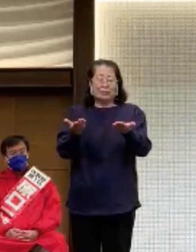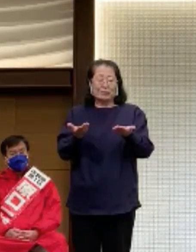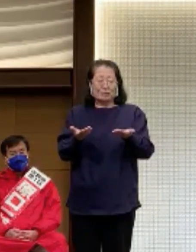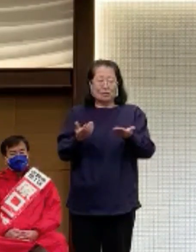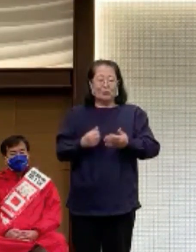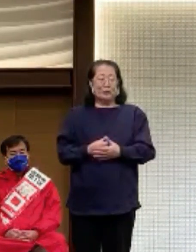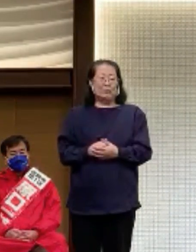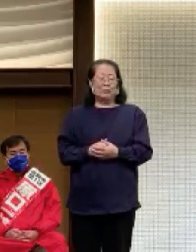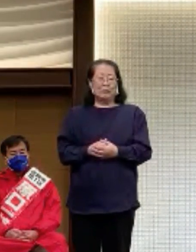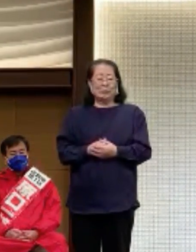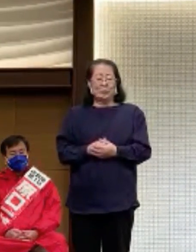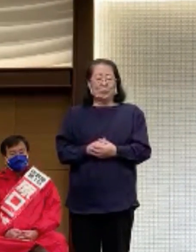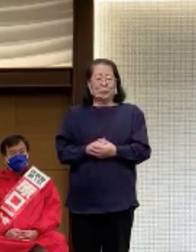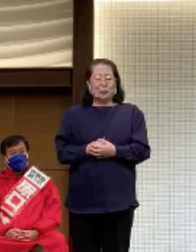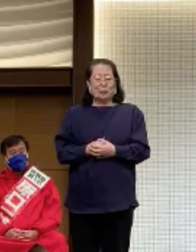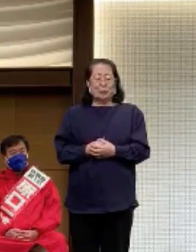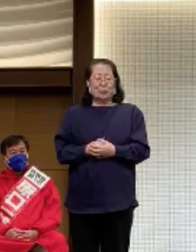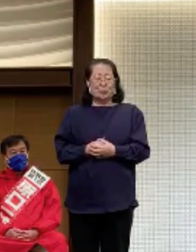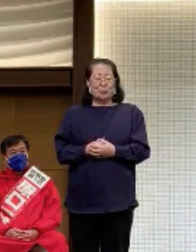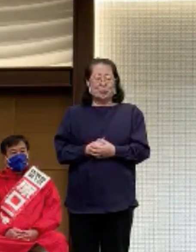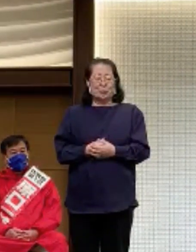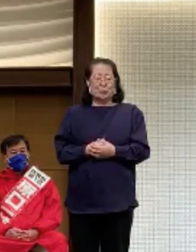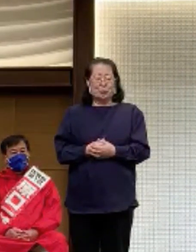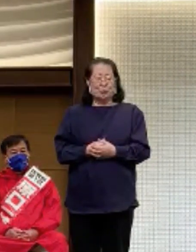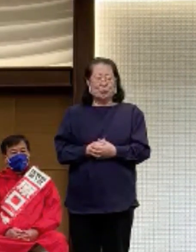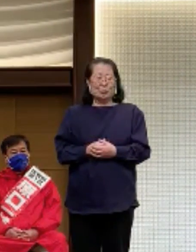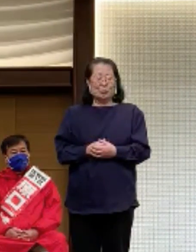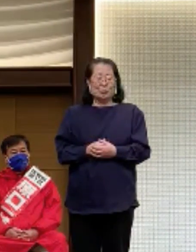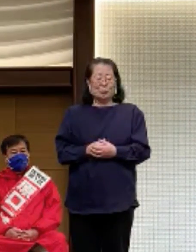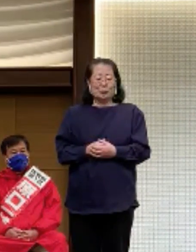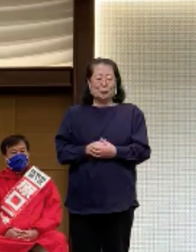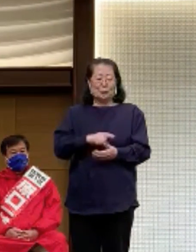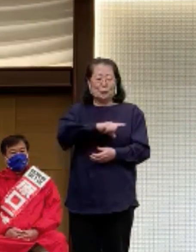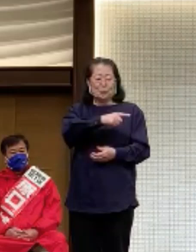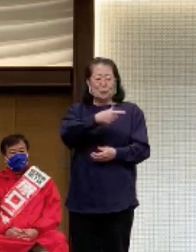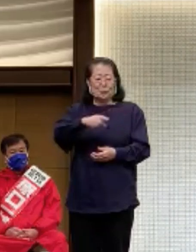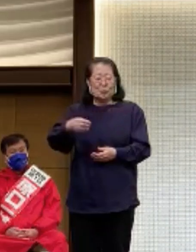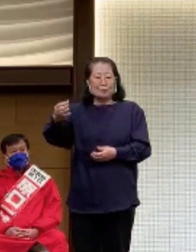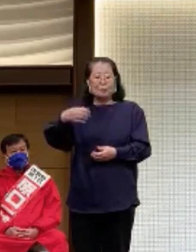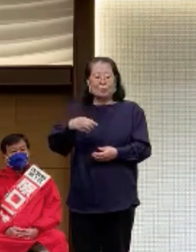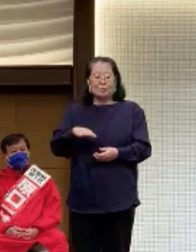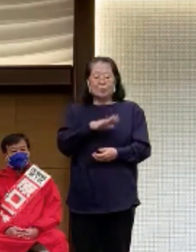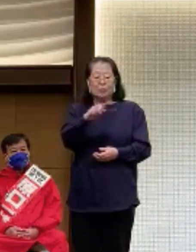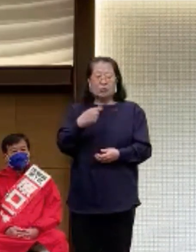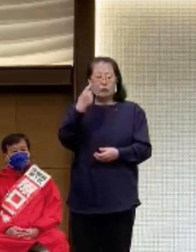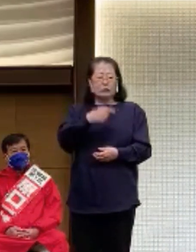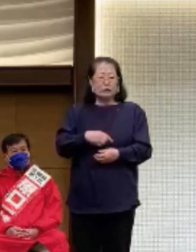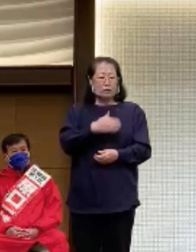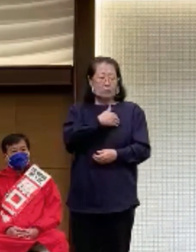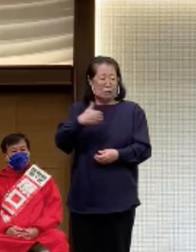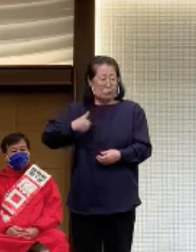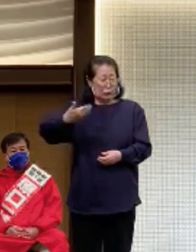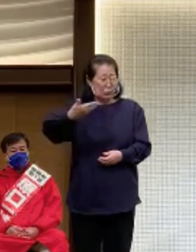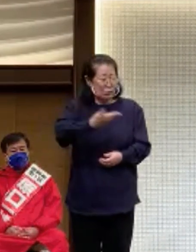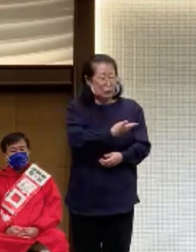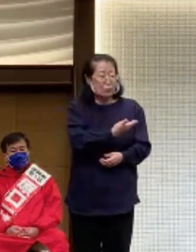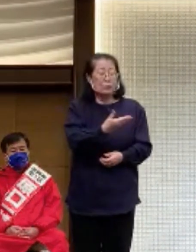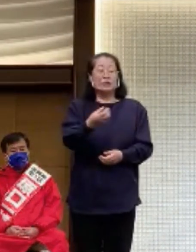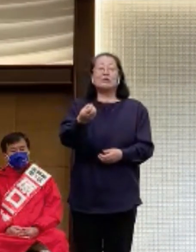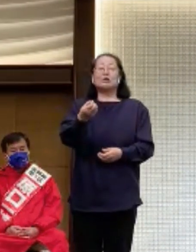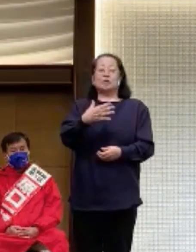。で、報道各社の方から原口さん大丈夫ねって言われました